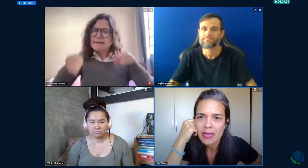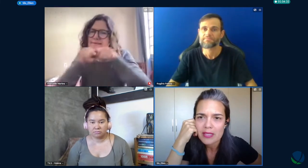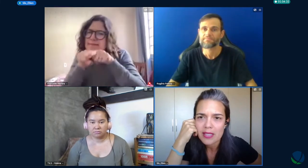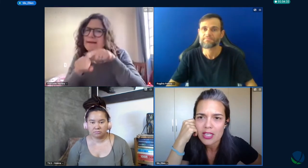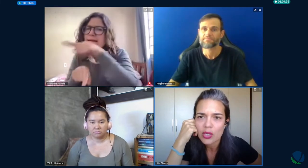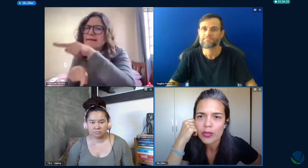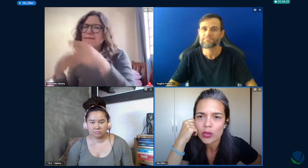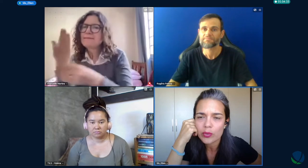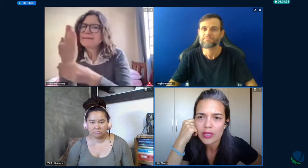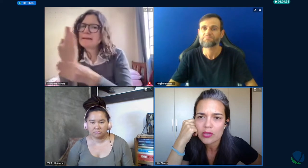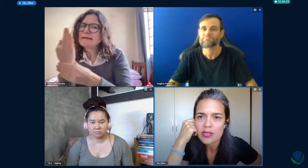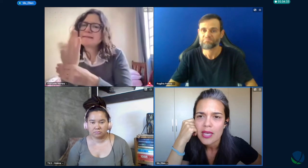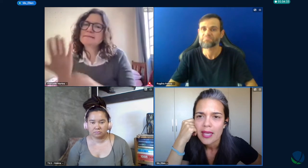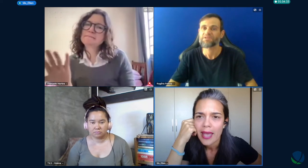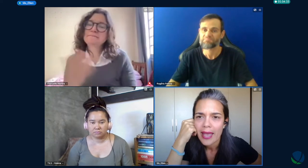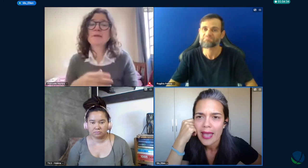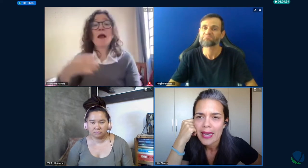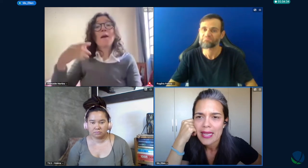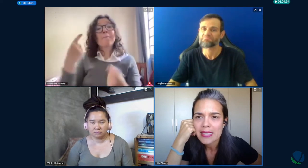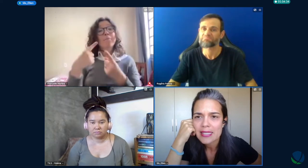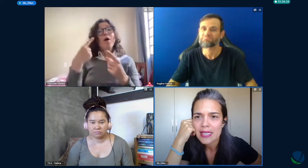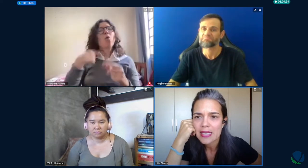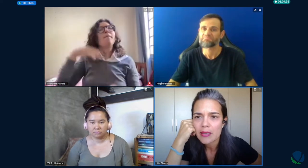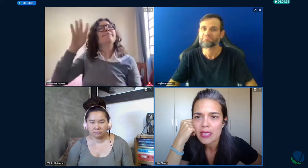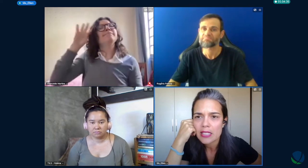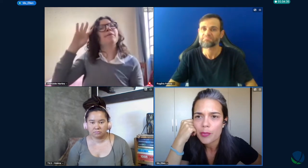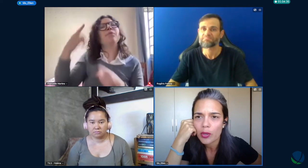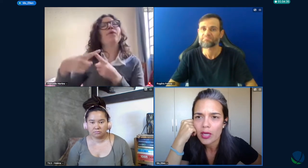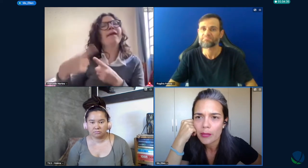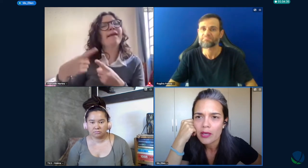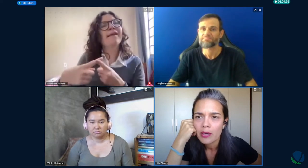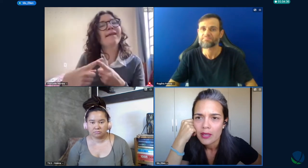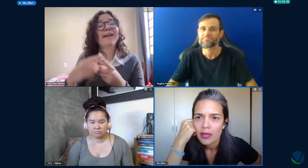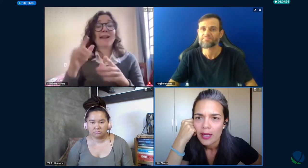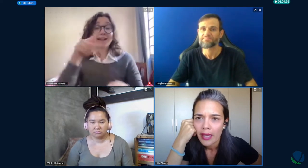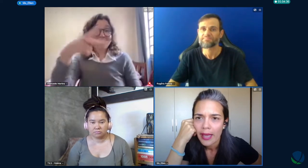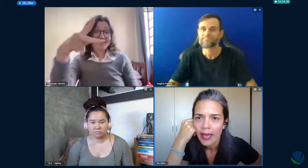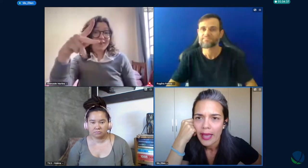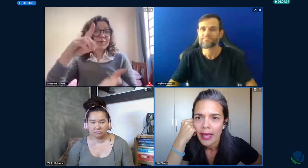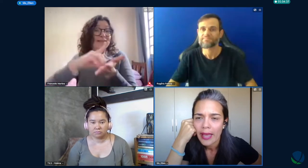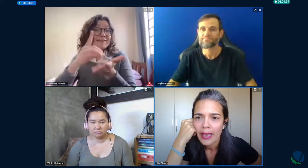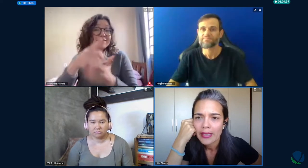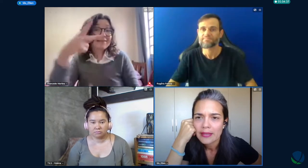surdos também estejam incluídos nesse programa.